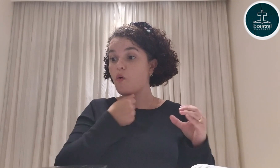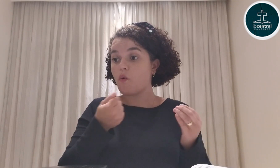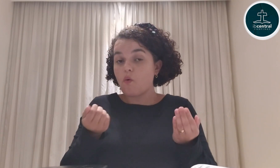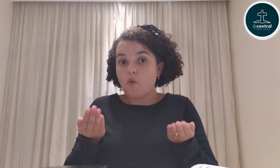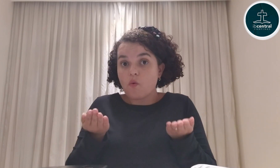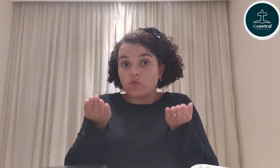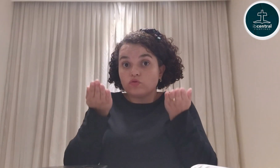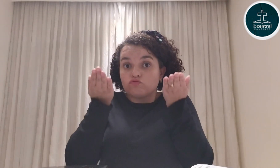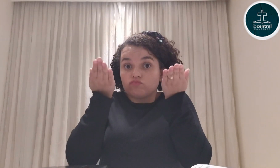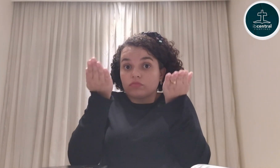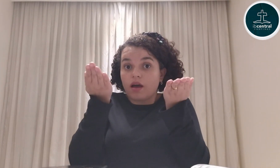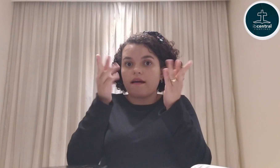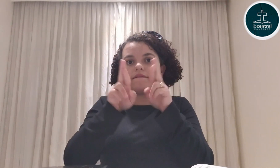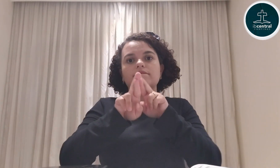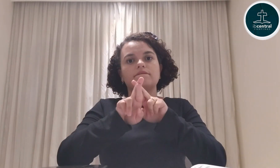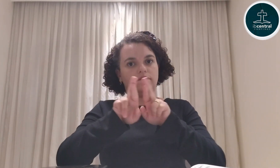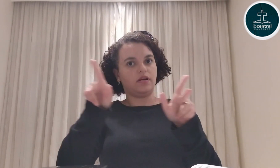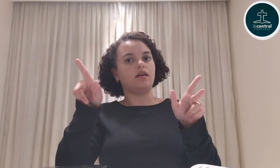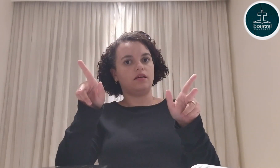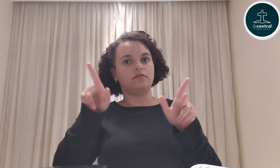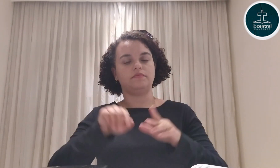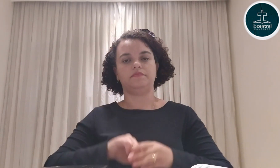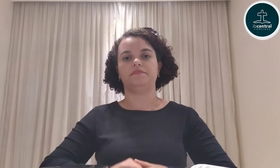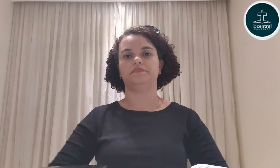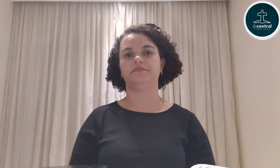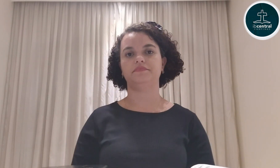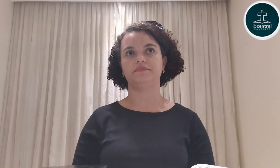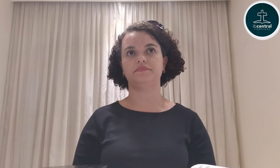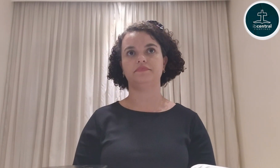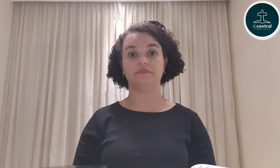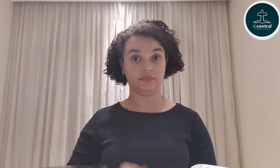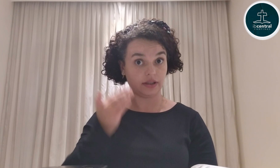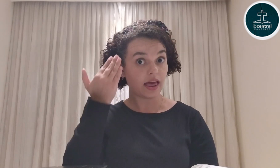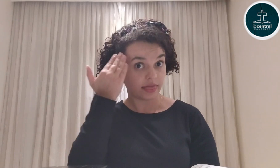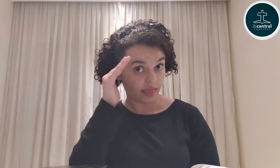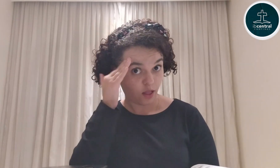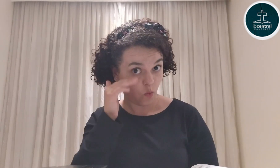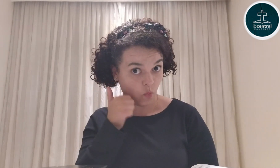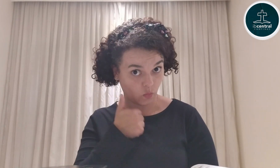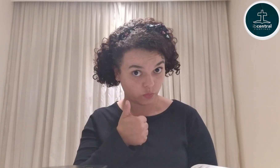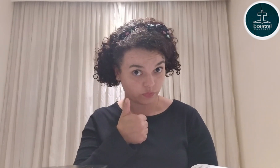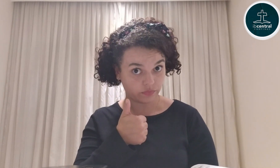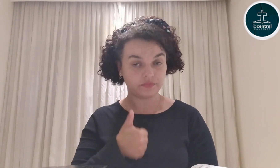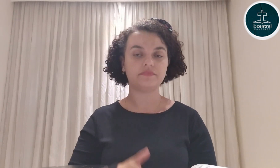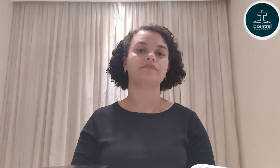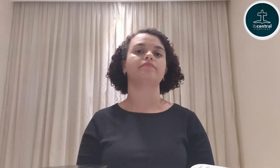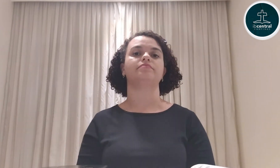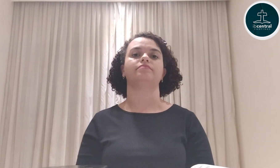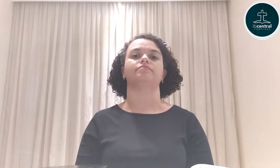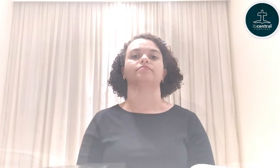Caim e Abel ofereceram ao Senhor, mas ofereceram de forma diferente.